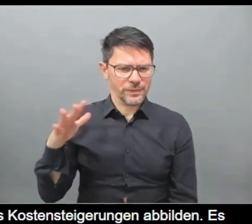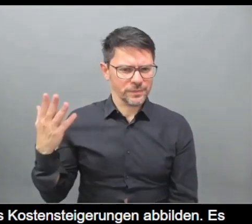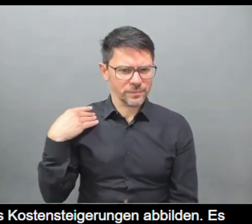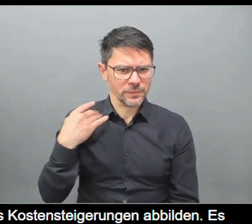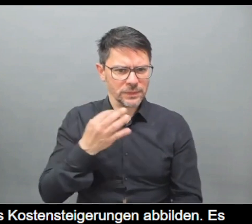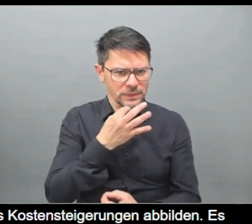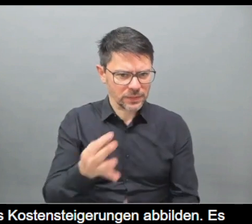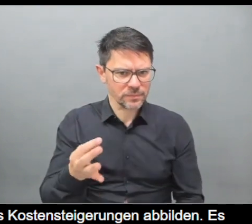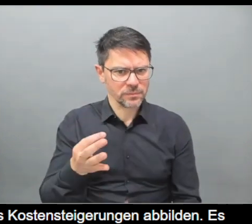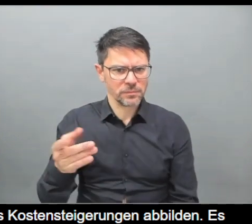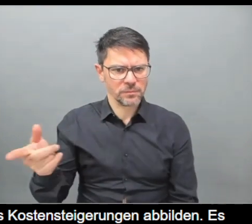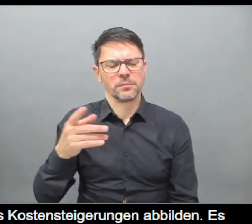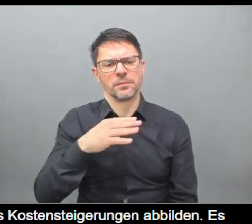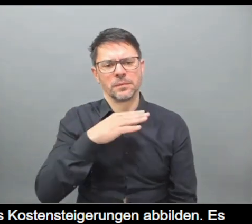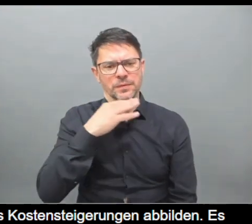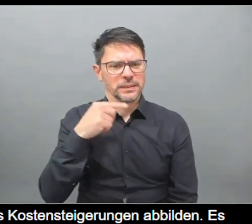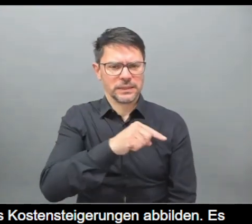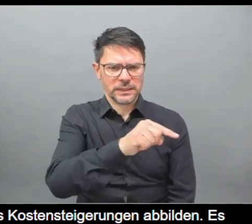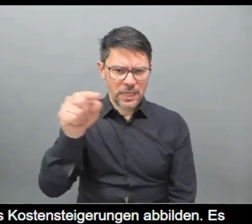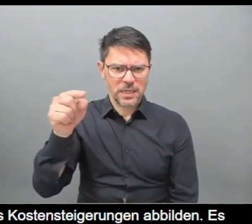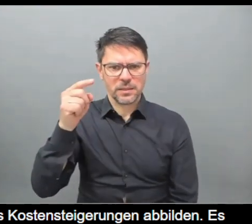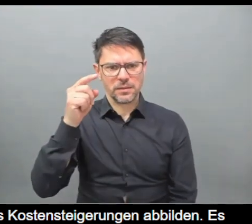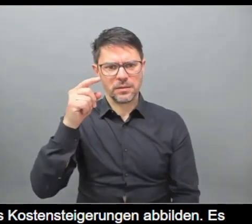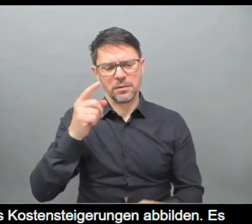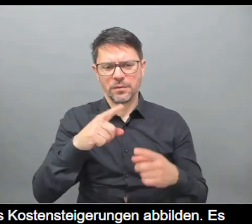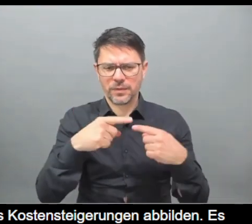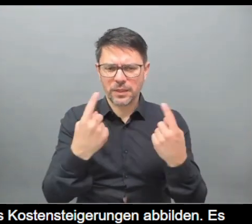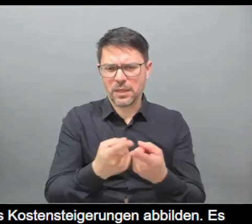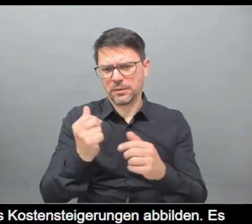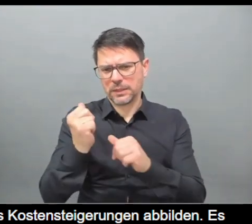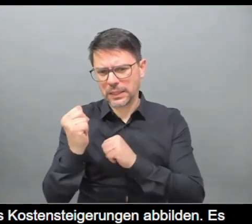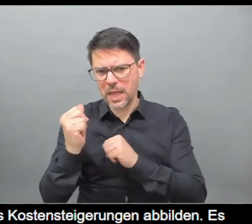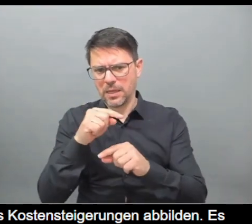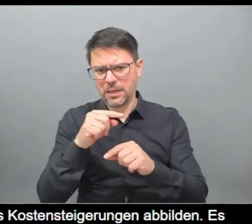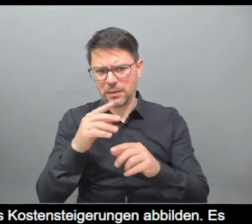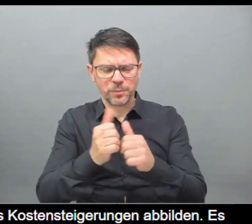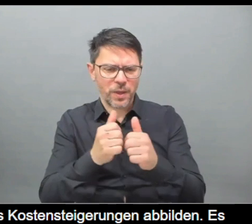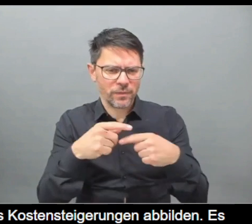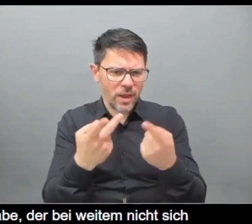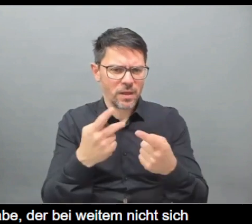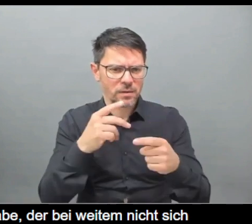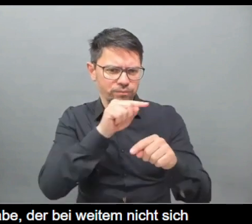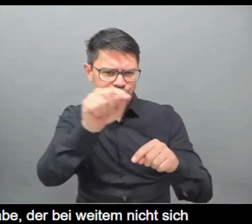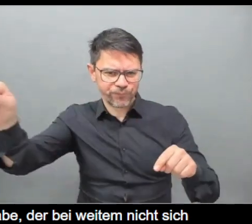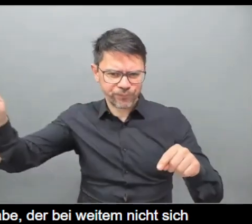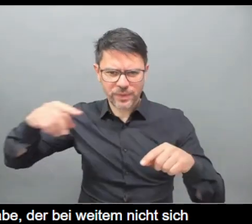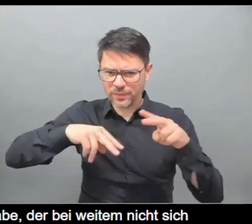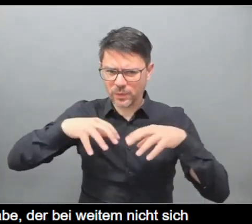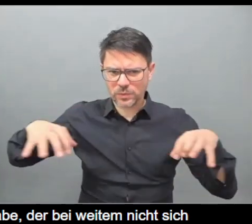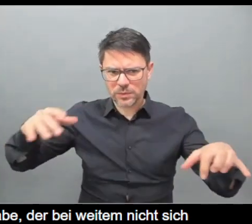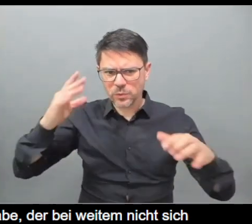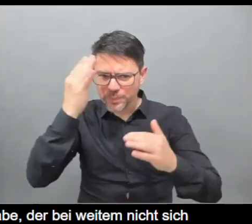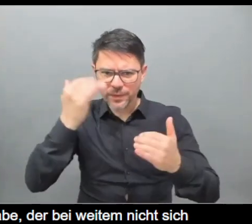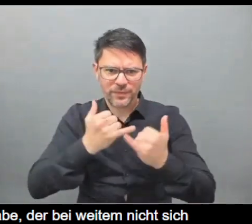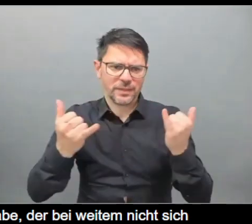zu kommen, um die nächste höhere Stufe möglicherweise erreichen zu können. Da werden gewaltige Investitionen induziert möglicherweise und Unruhe